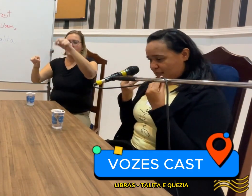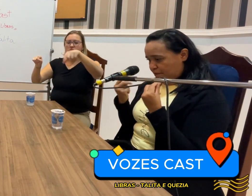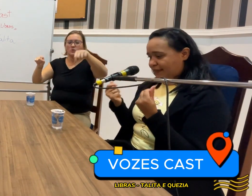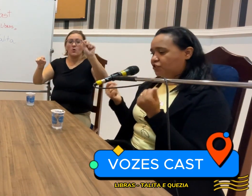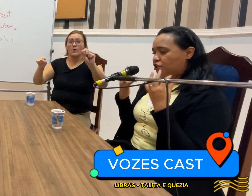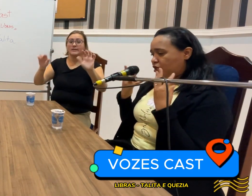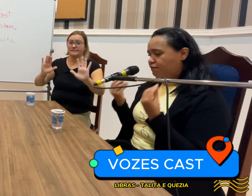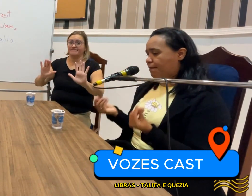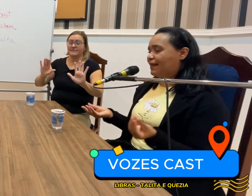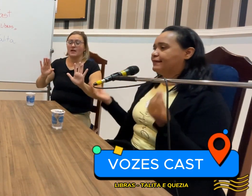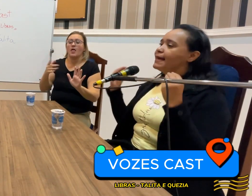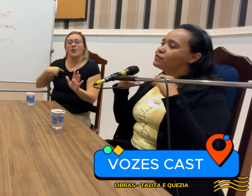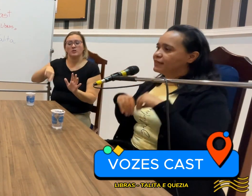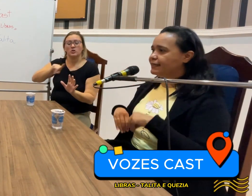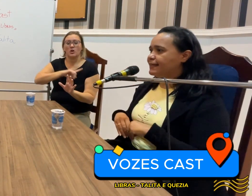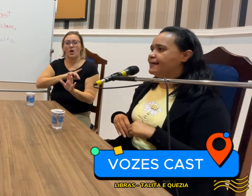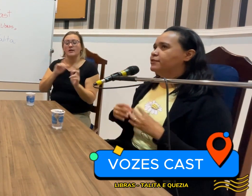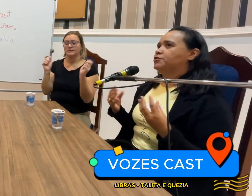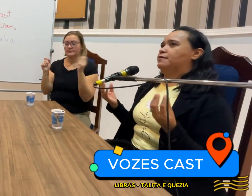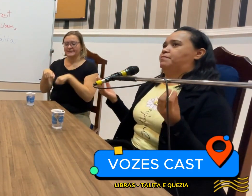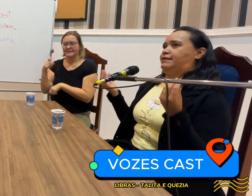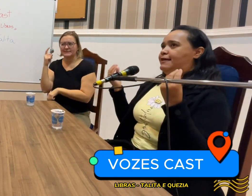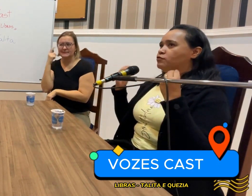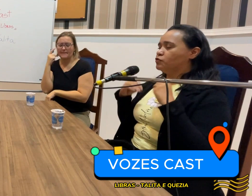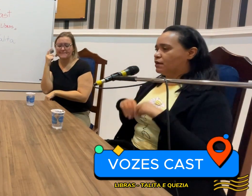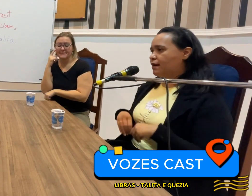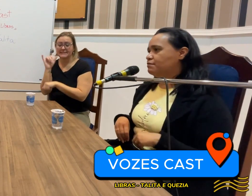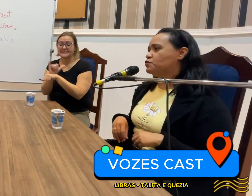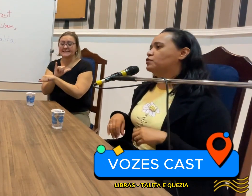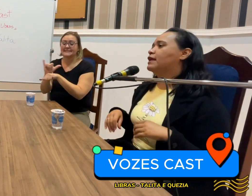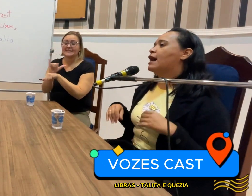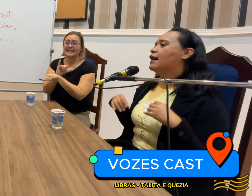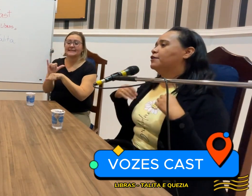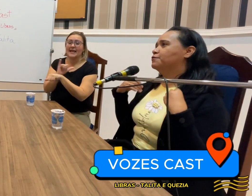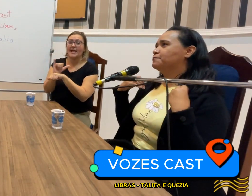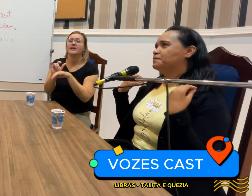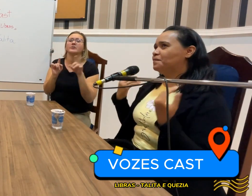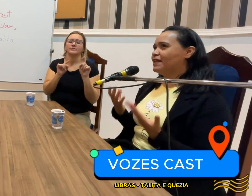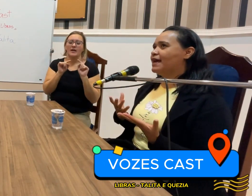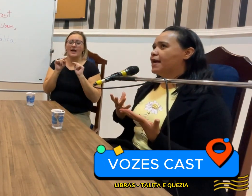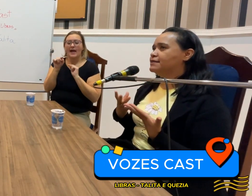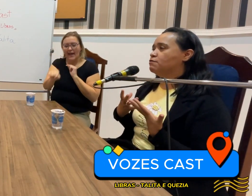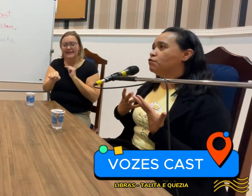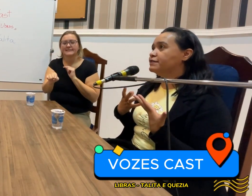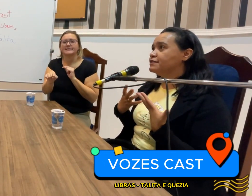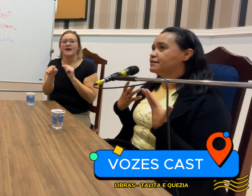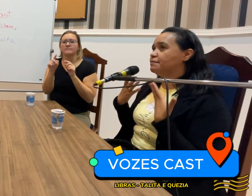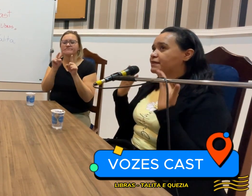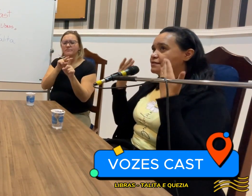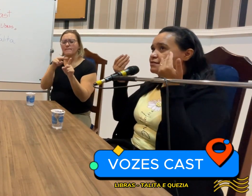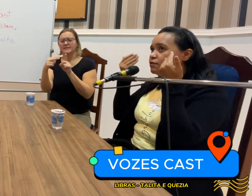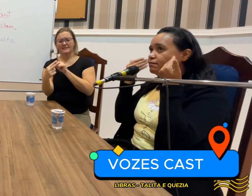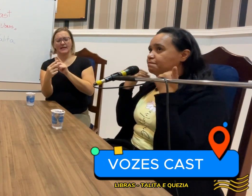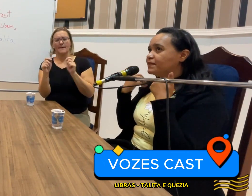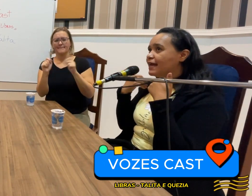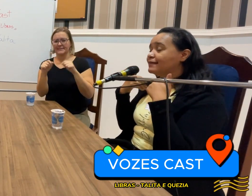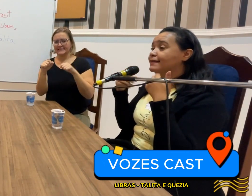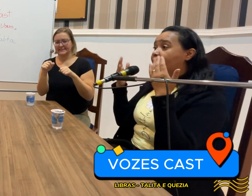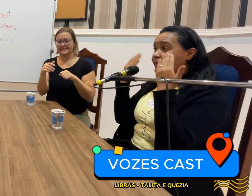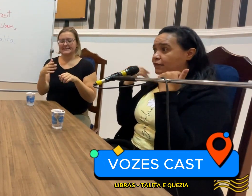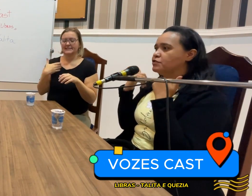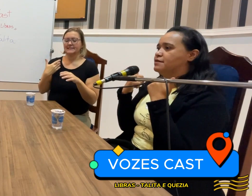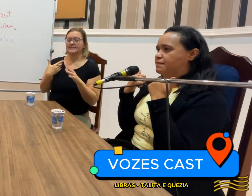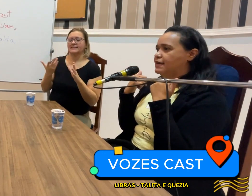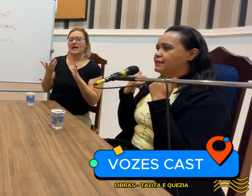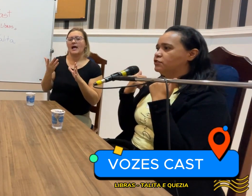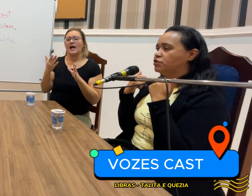essa perspectiva para dentro da igreja, para dentro do trabalho missionário, né? São coisas que precisam